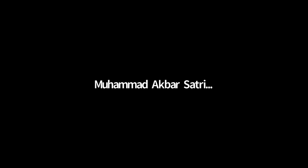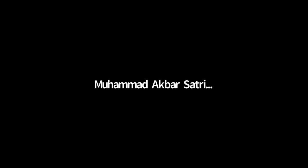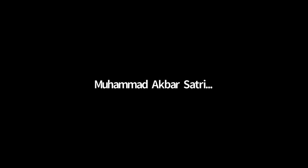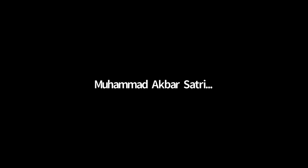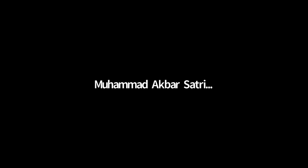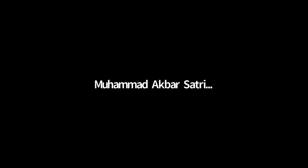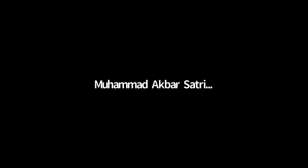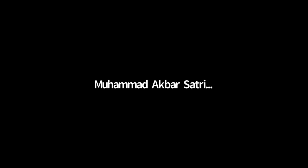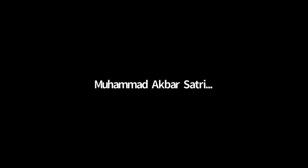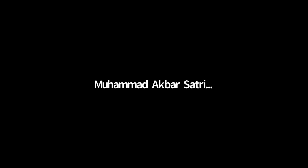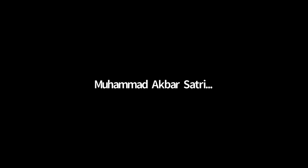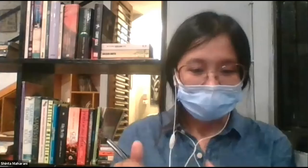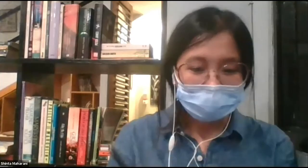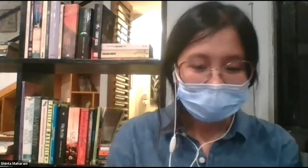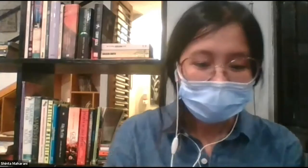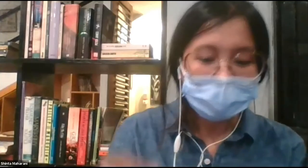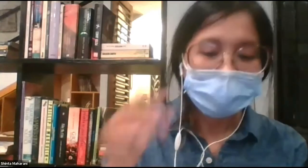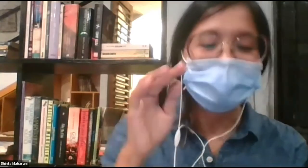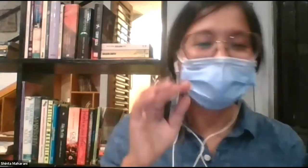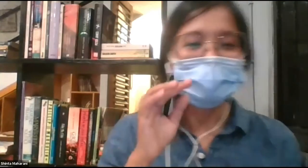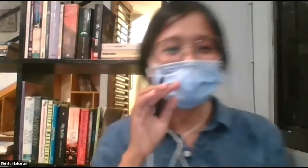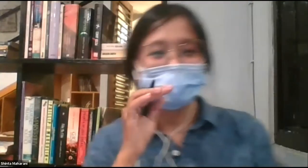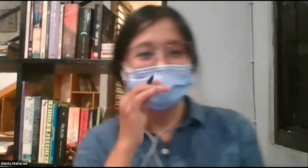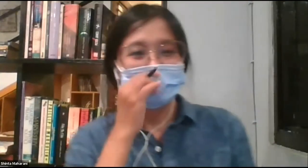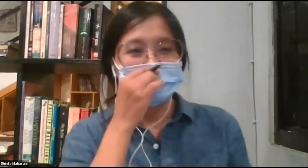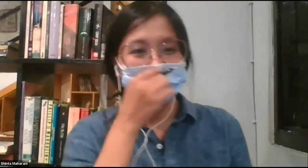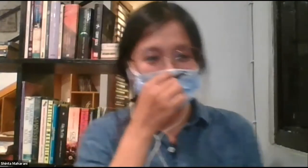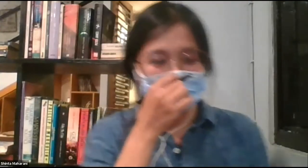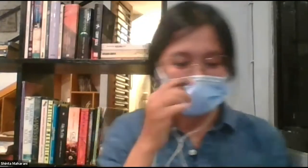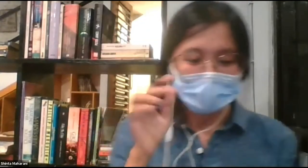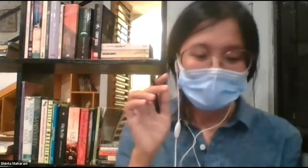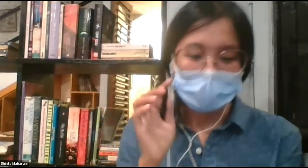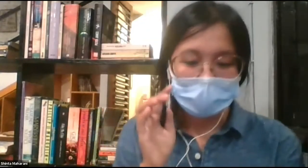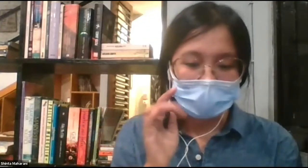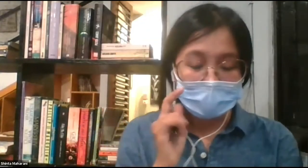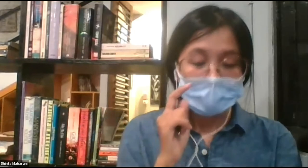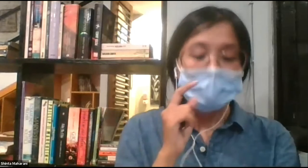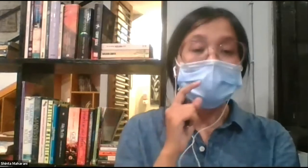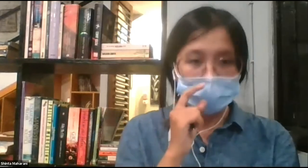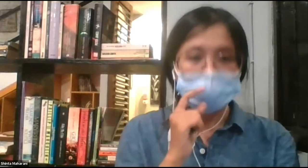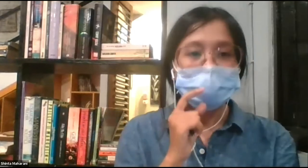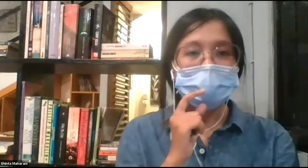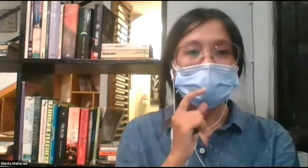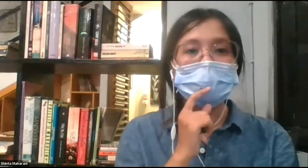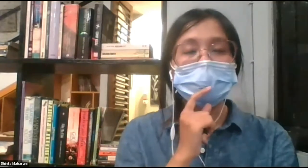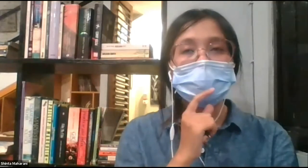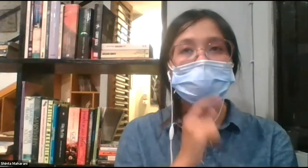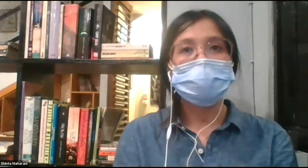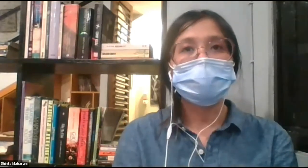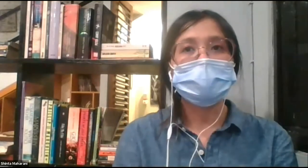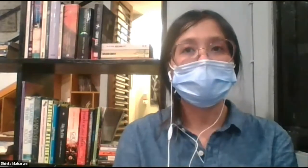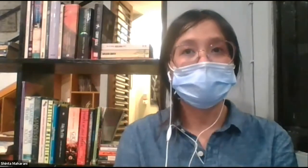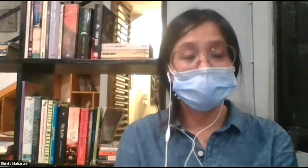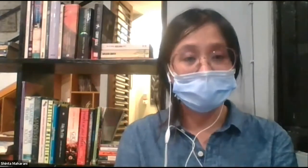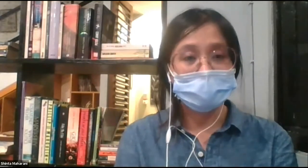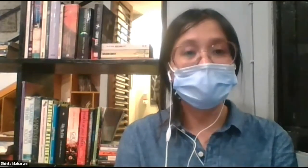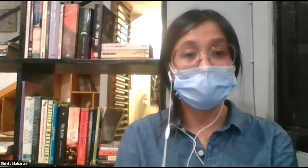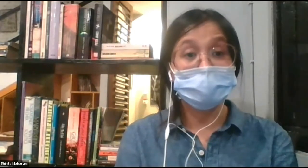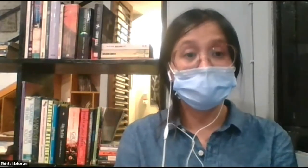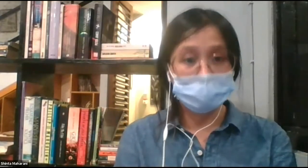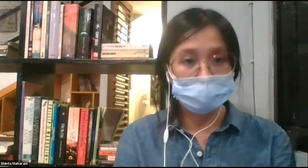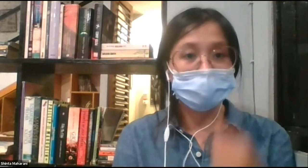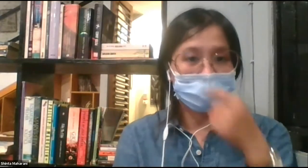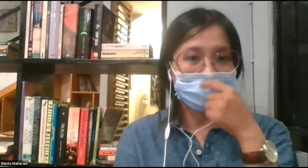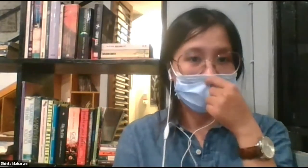Yang terakhirnya Mbak, yang apakah dibutuhkan analisis? Sorry. Satu lagi ya. Kalau menulis feature